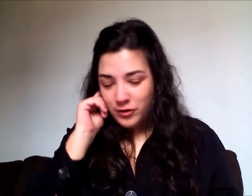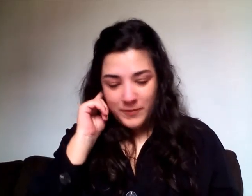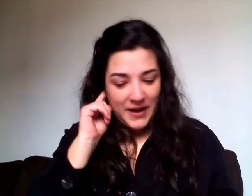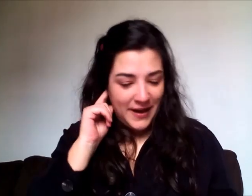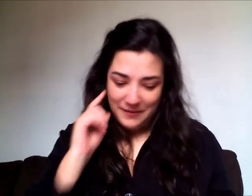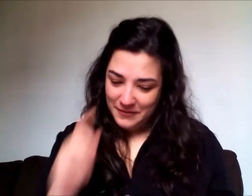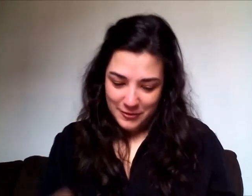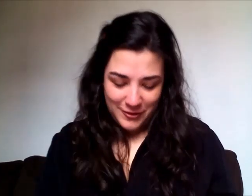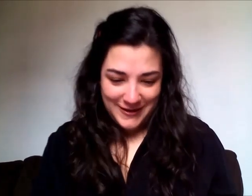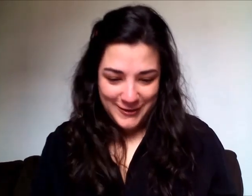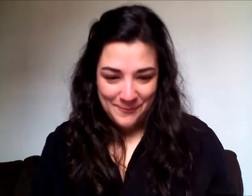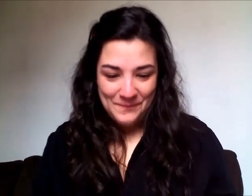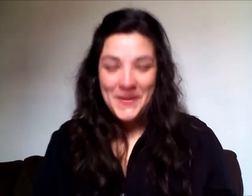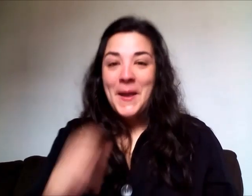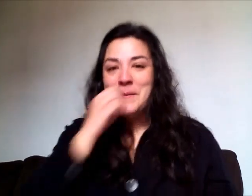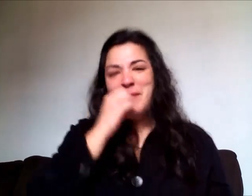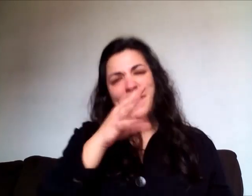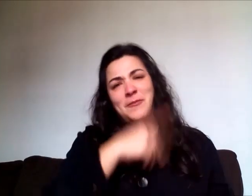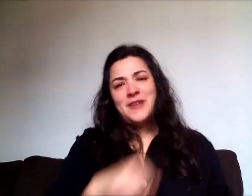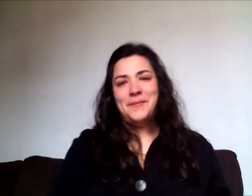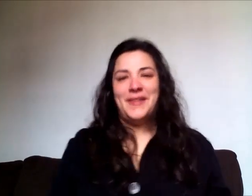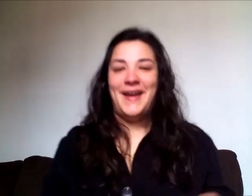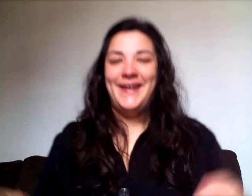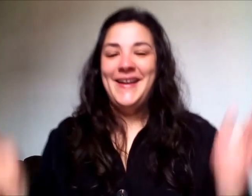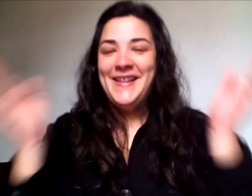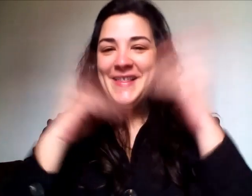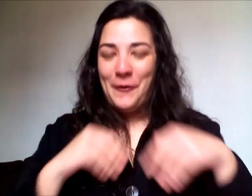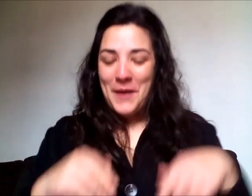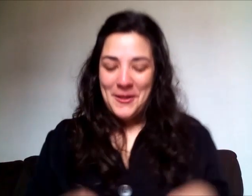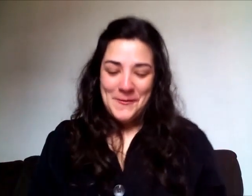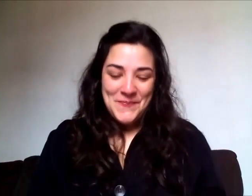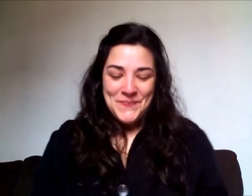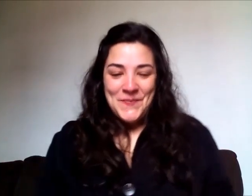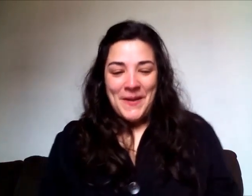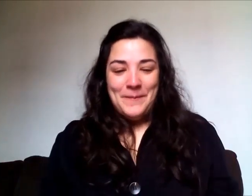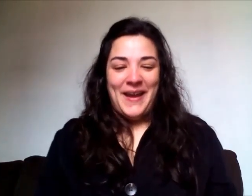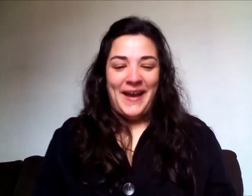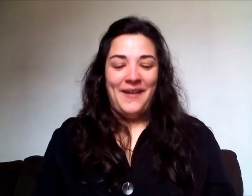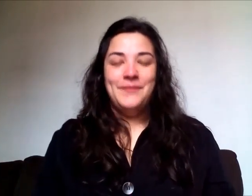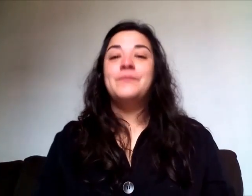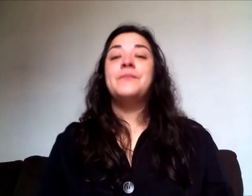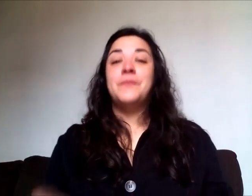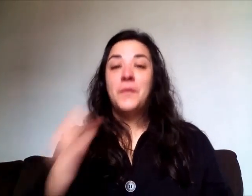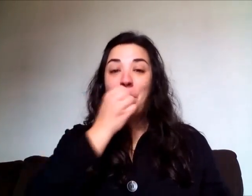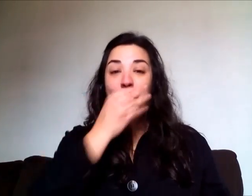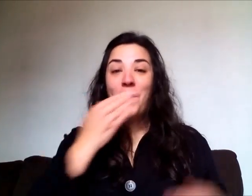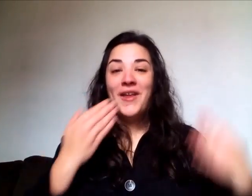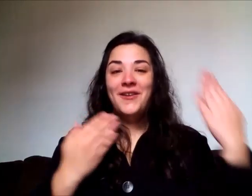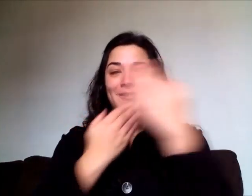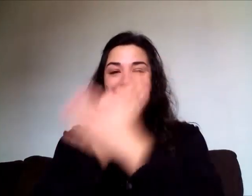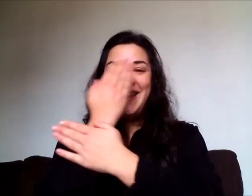todos bien, lo dicho. Bien, vamos a empezar. ¿De acuerdo? Venga.